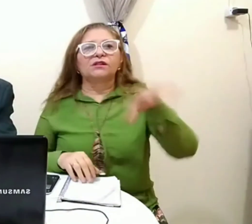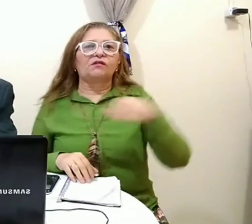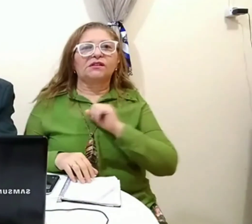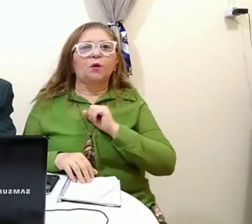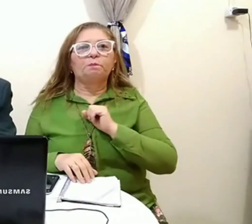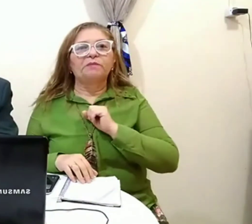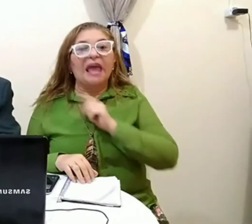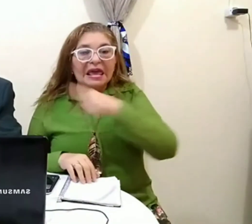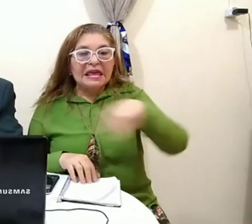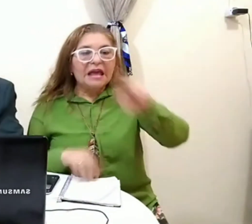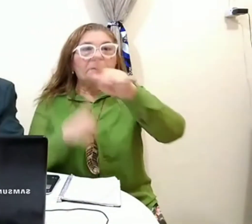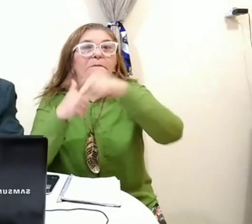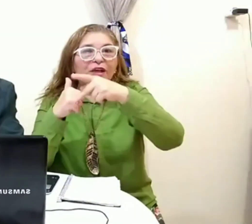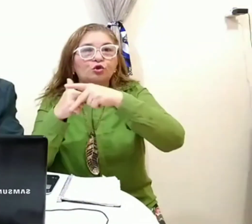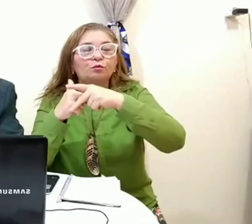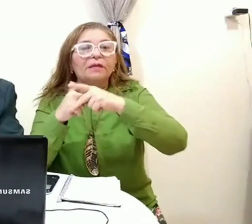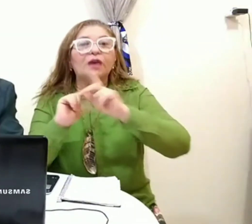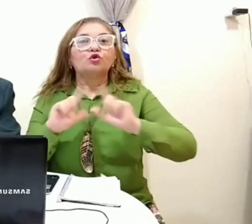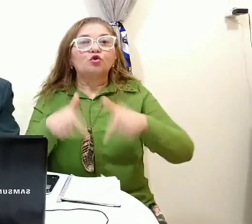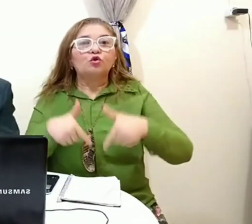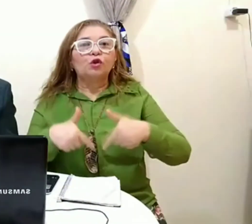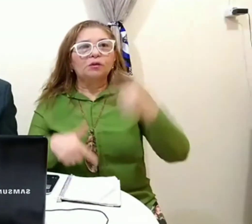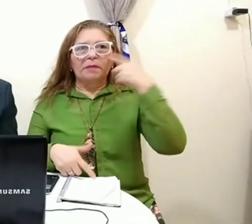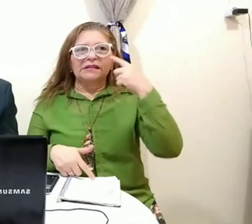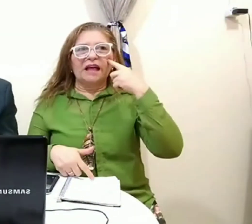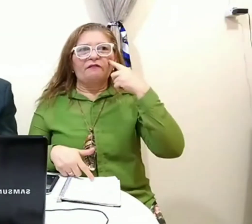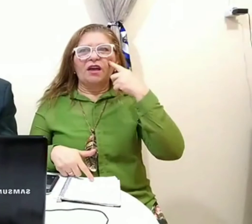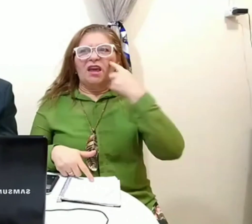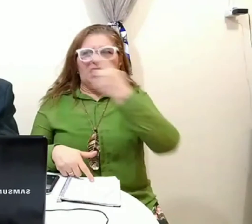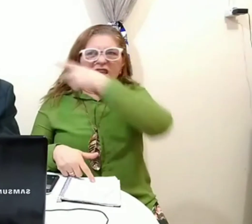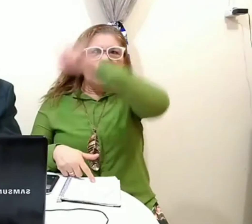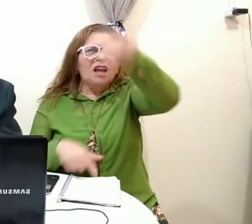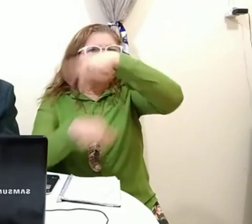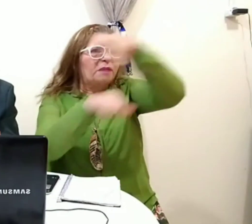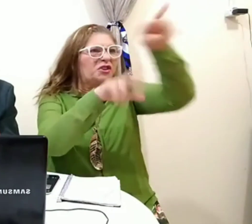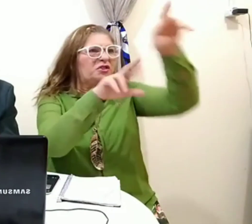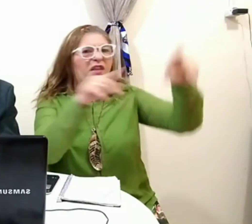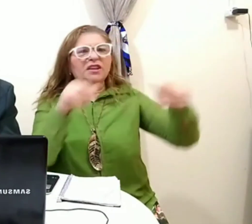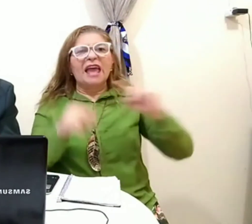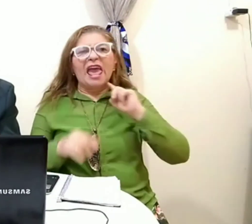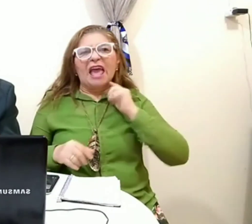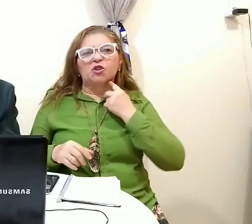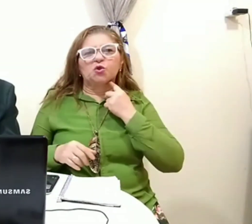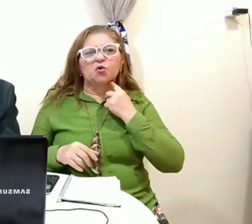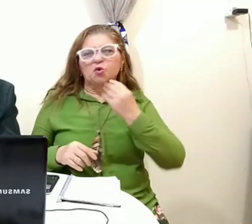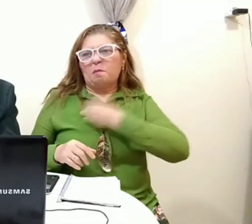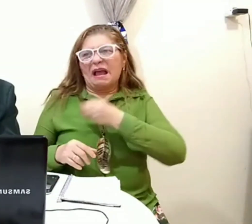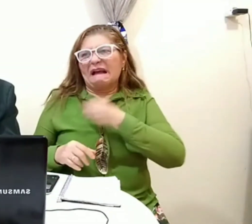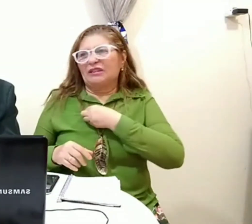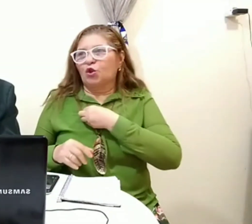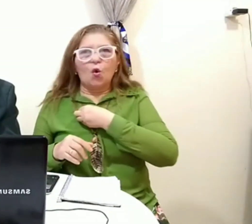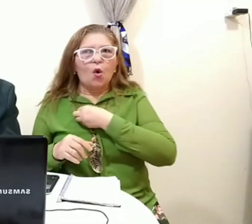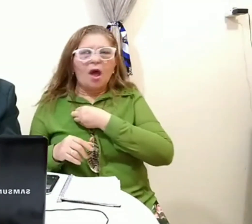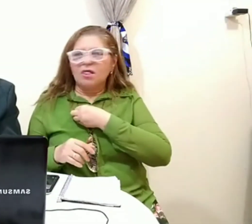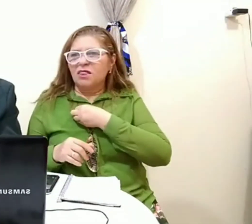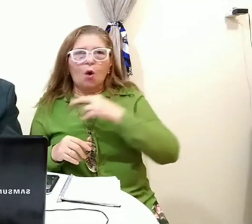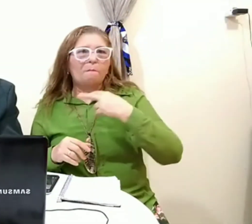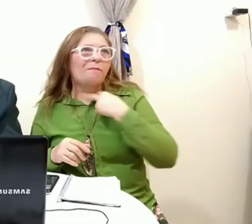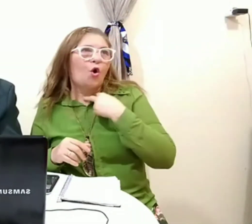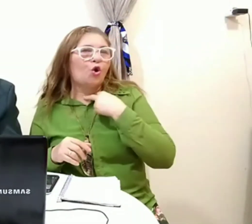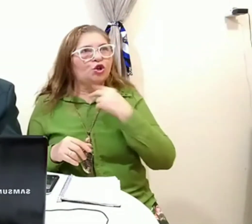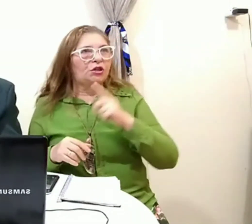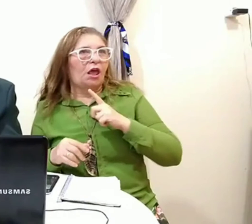indignos de ouvir o evangelho. A ideia deles é que a salvação veio para os judeus e pronto, e ninguém mais poderia ser salvo. Então, você